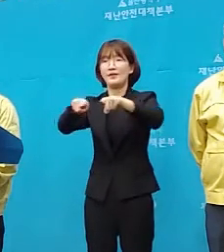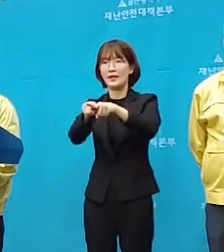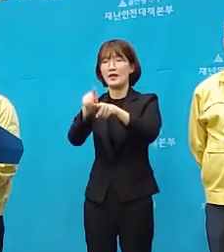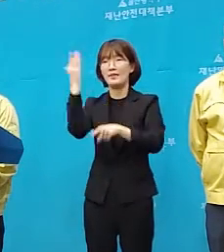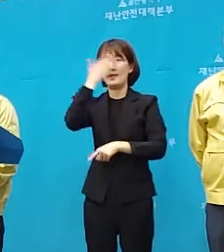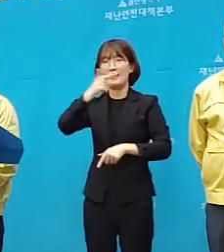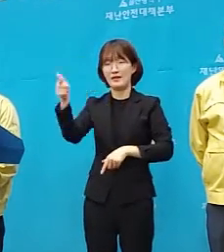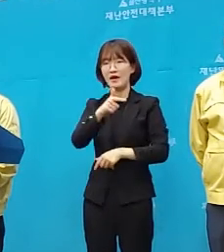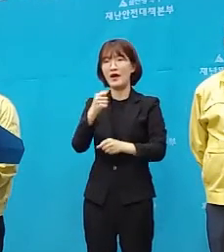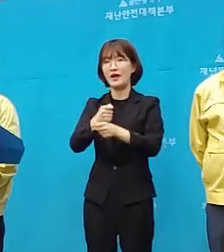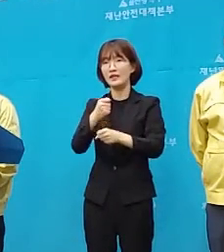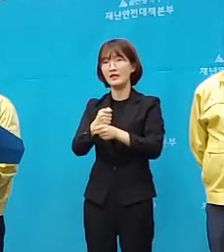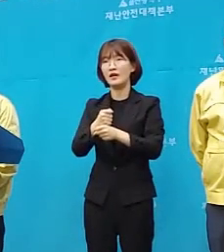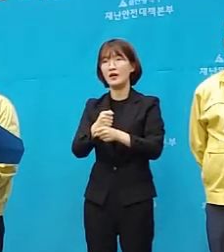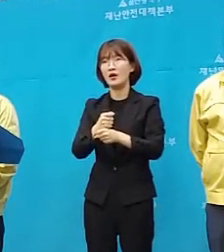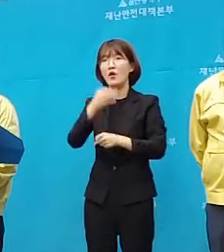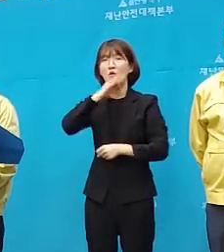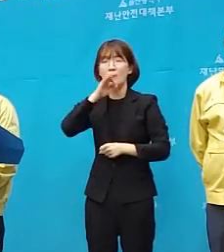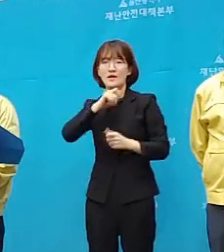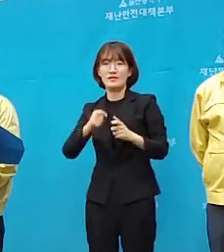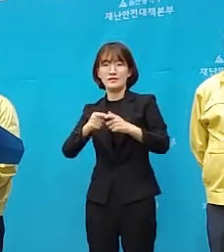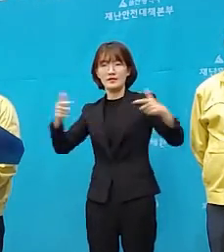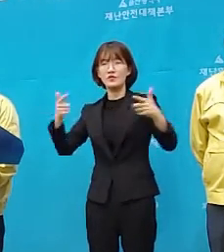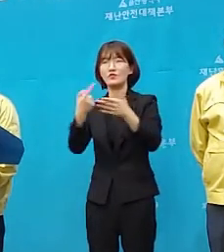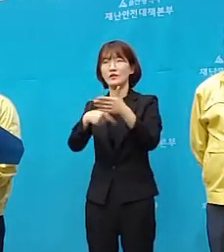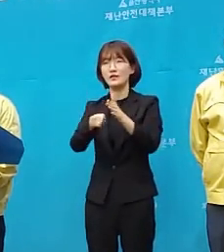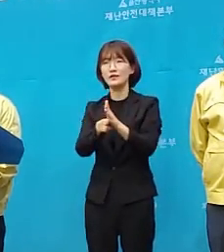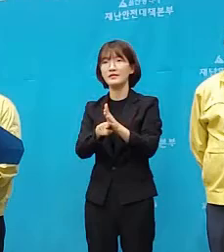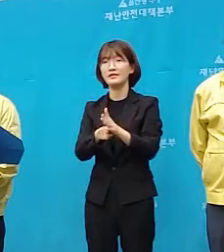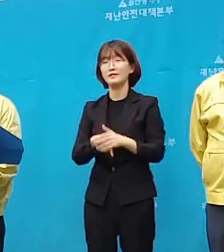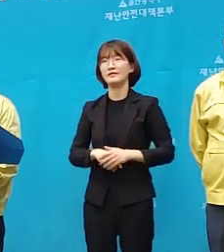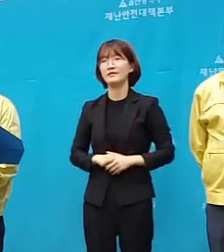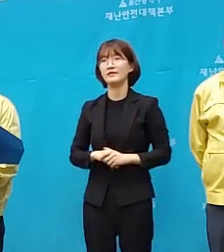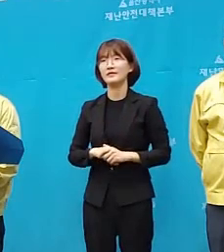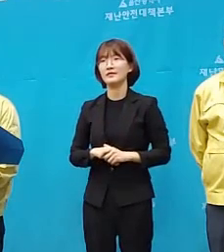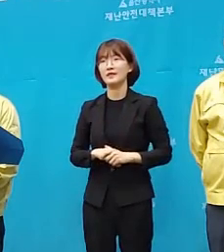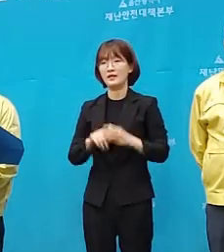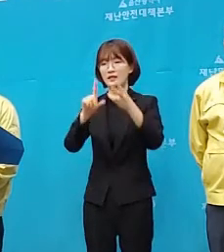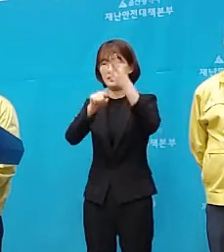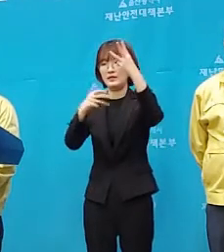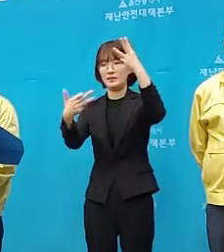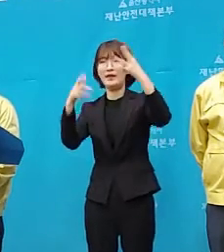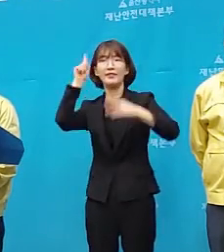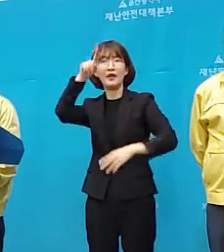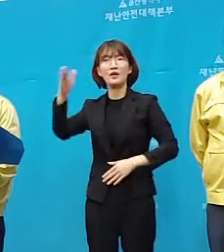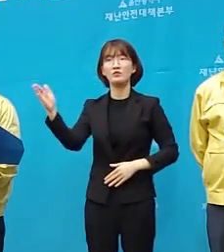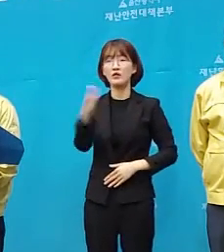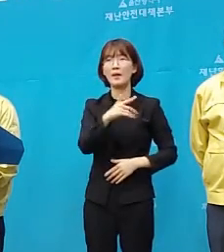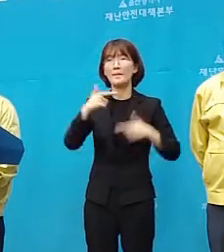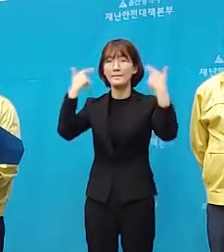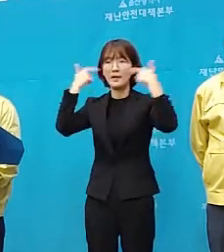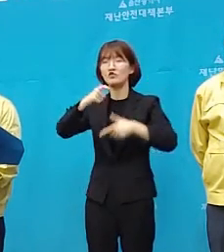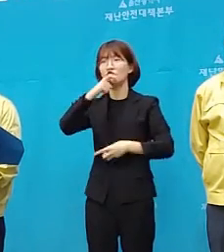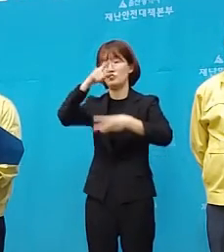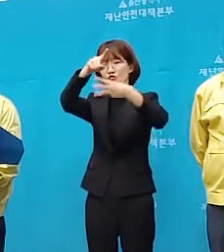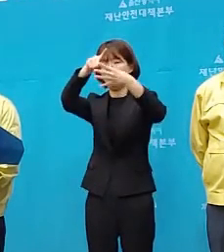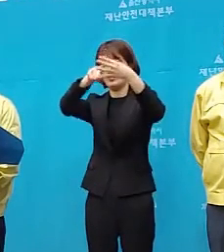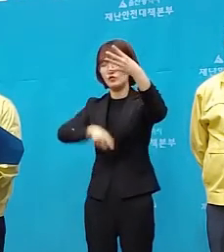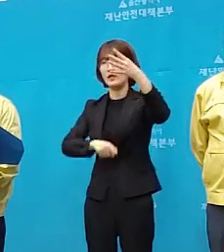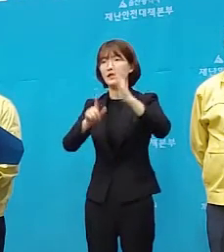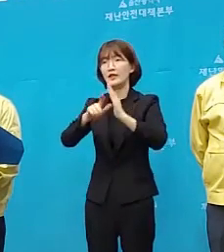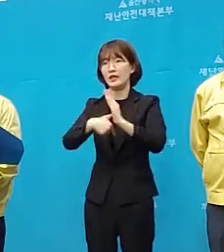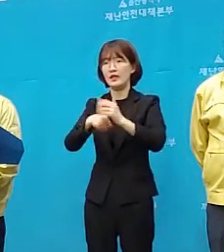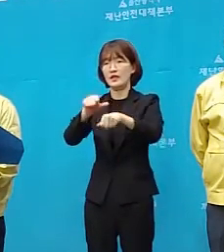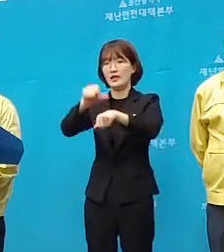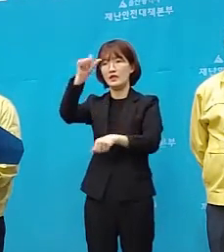실시함으로 인해서 방역 효과를 극대화하고자 하는 내용입니다. 운영 시기는 3월 18일 내일부터 매주 수요일 날 17시에